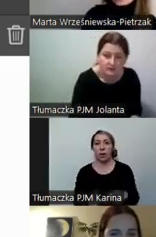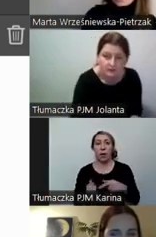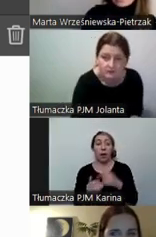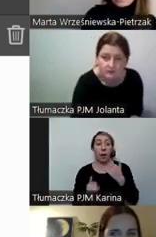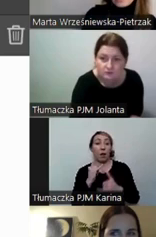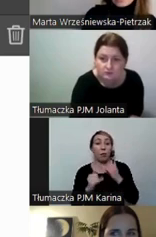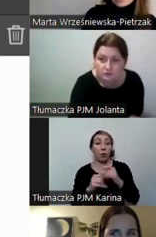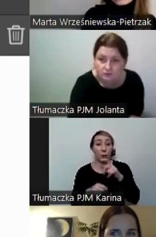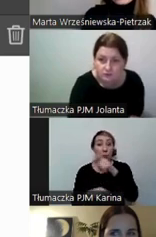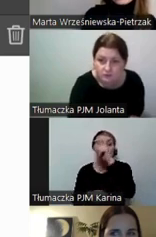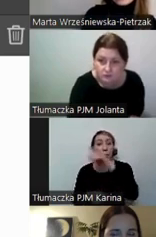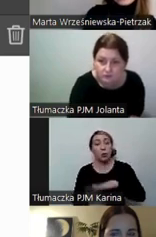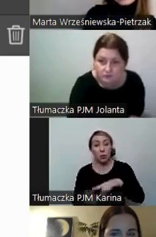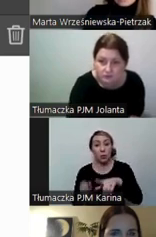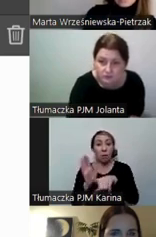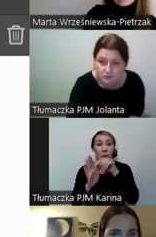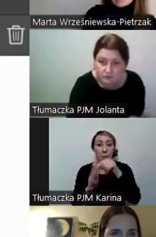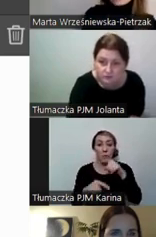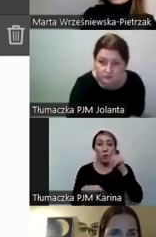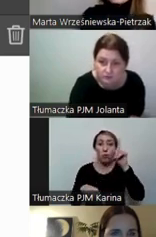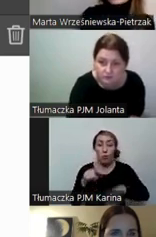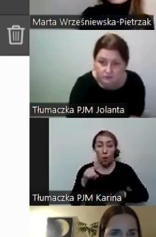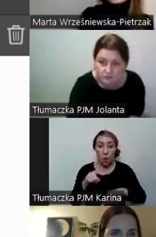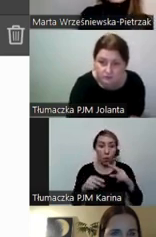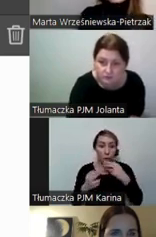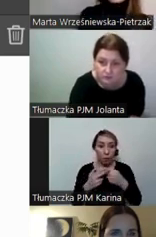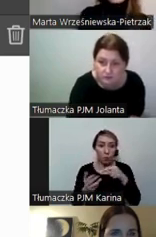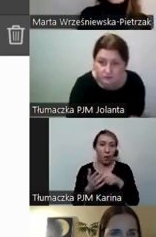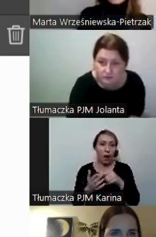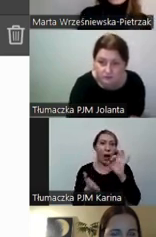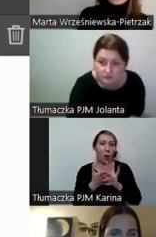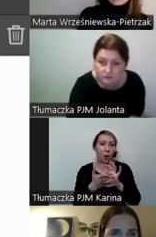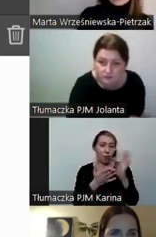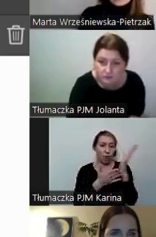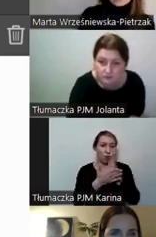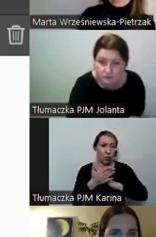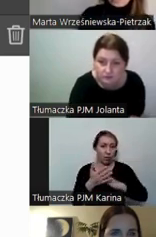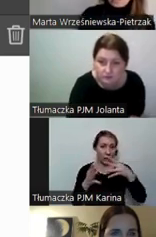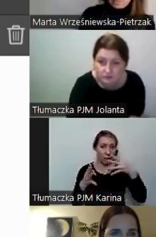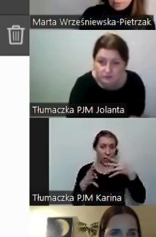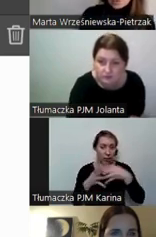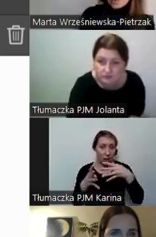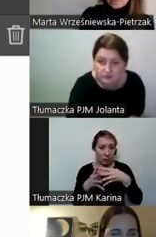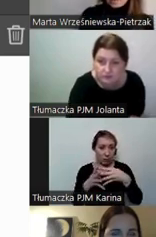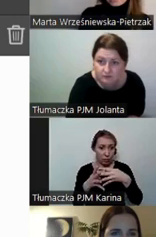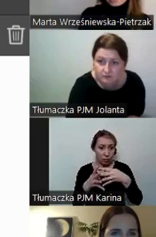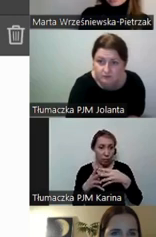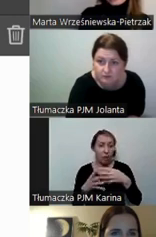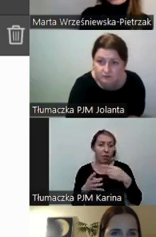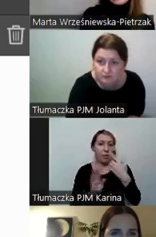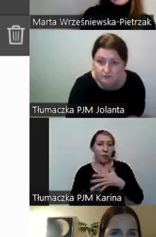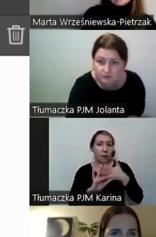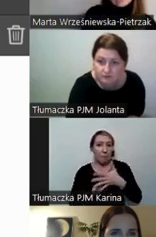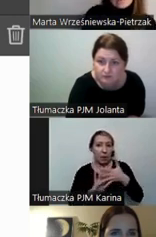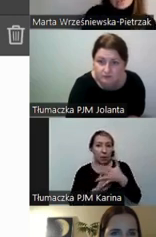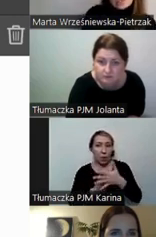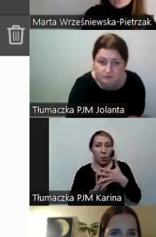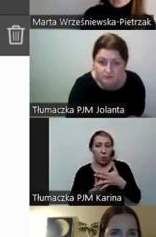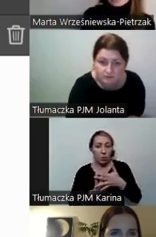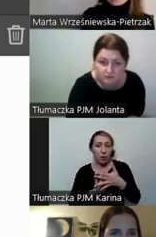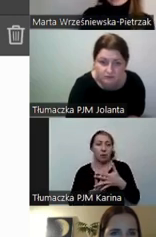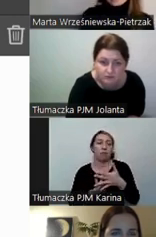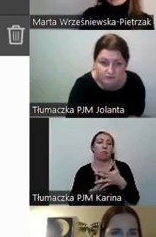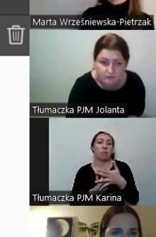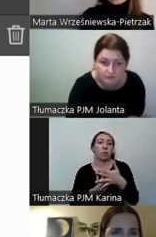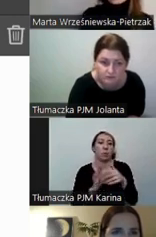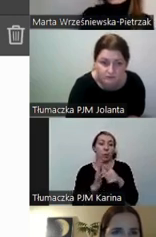złą odpowiedź, jest następujący. Tu akurat fragment z testu z języka migowego, czyli widzimy, że